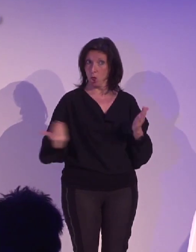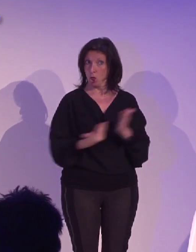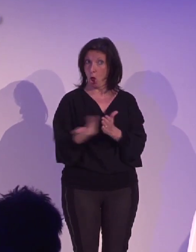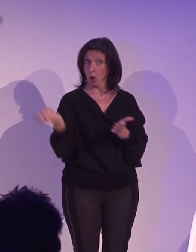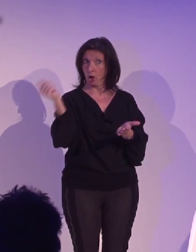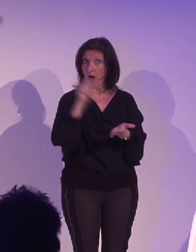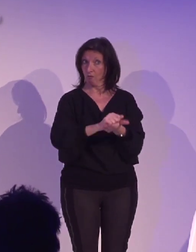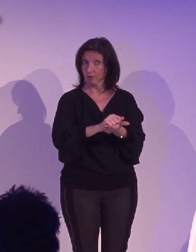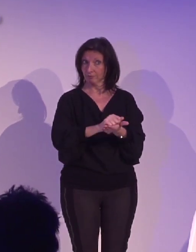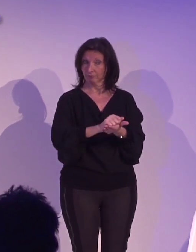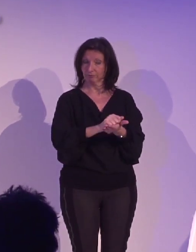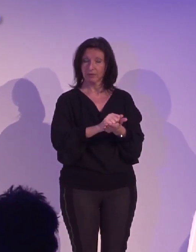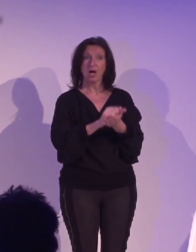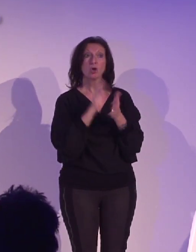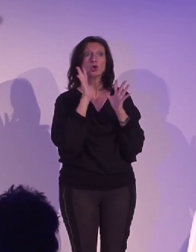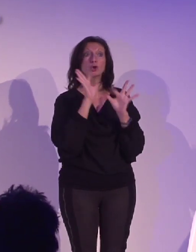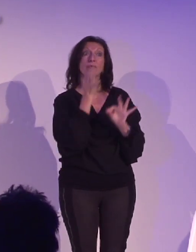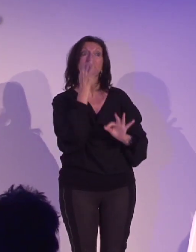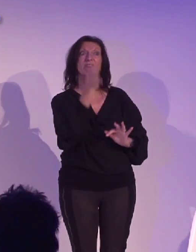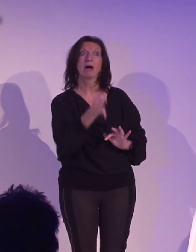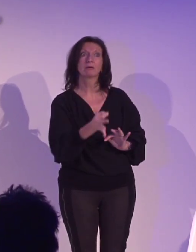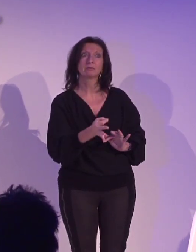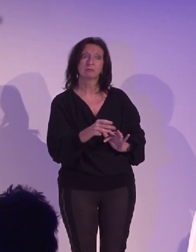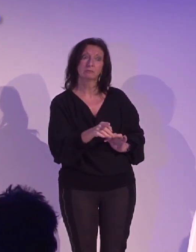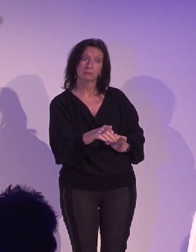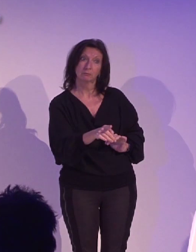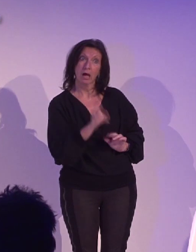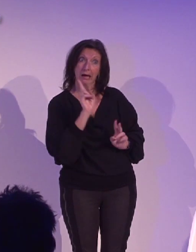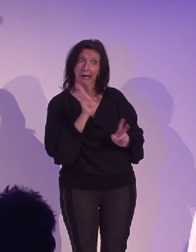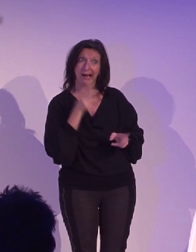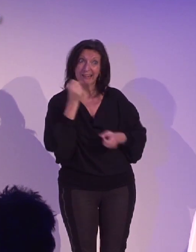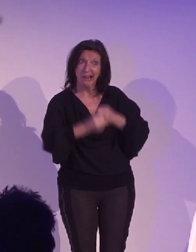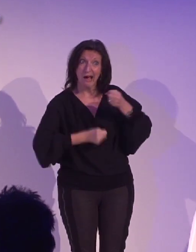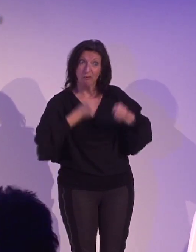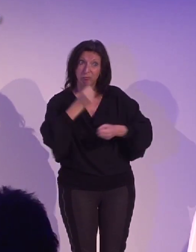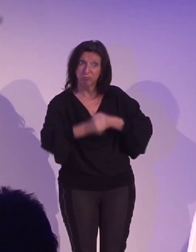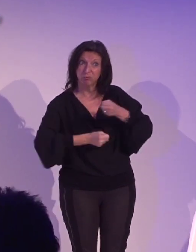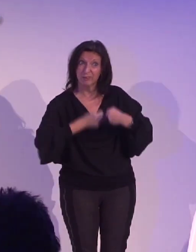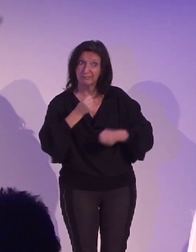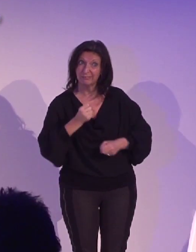Waschmaschine und fragt gleich nach, ob sie wegrennen kann oder nicht.